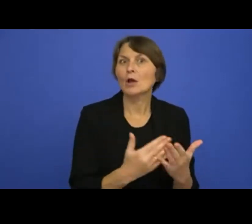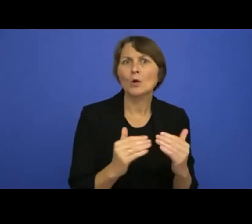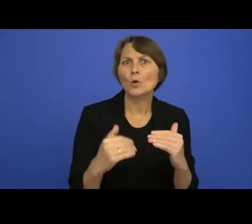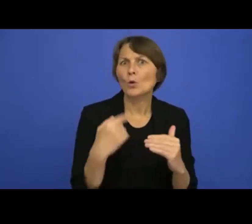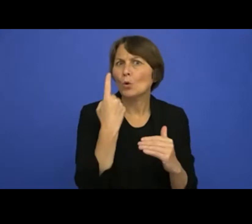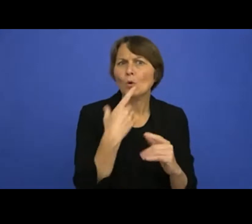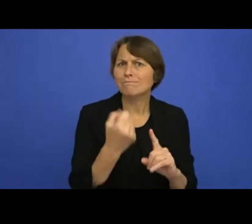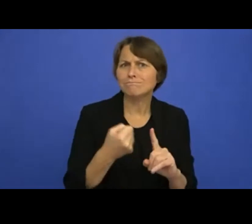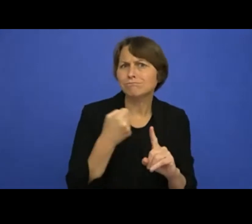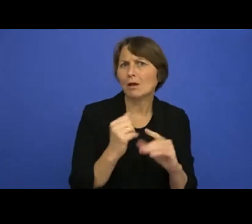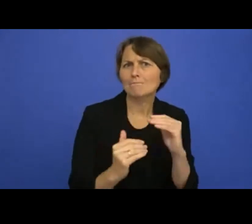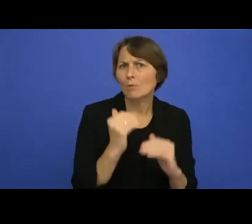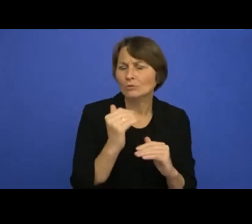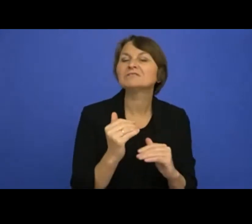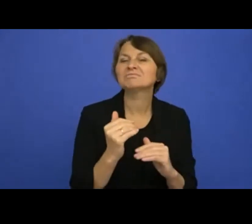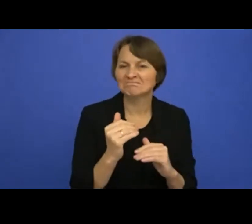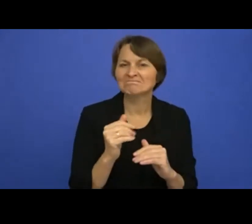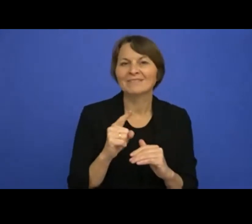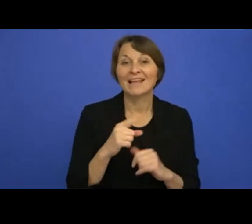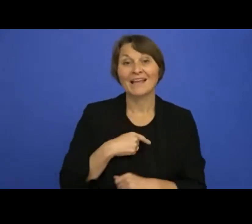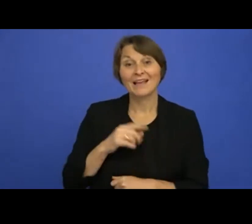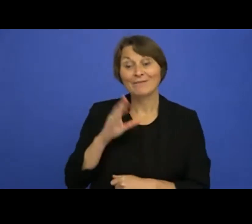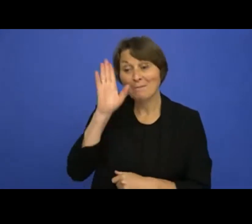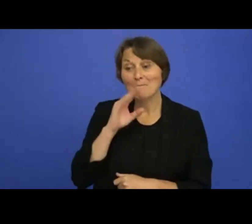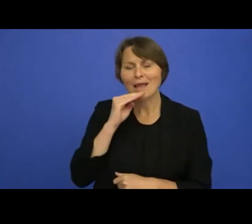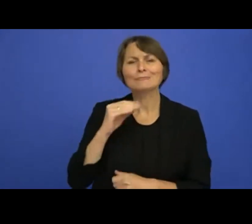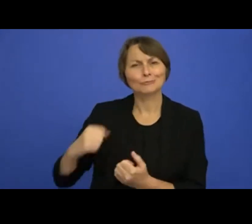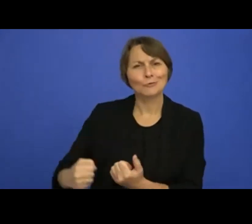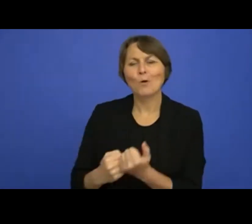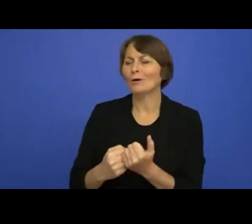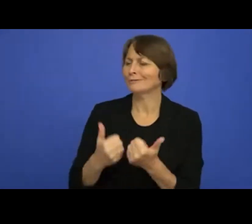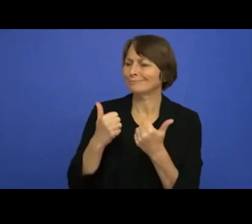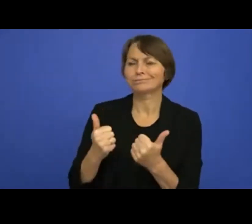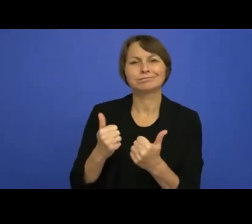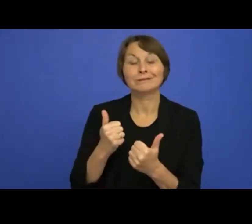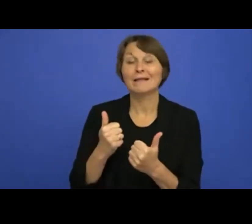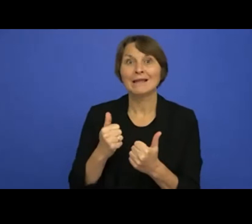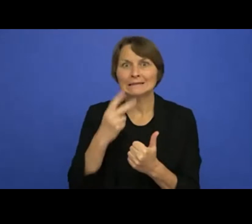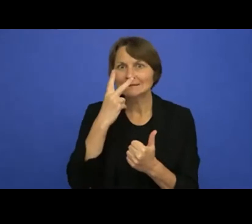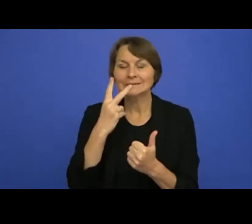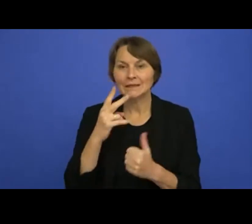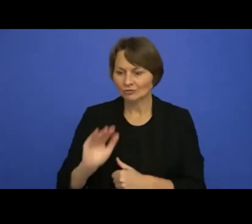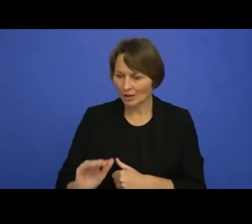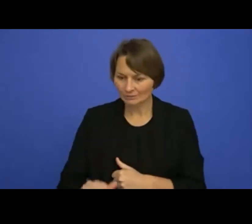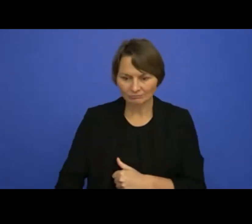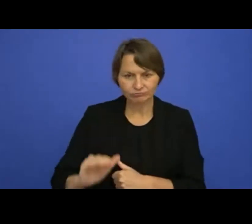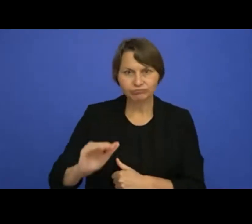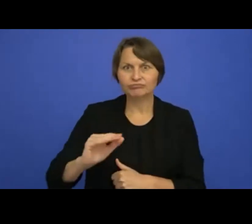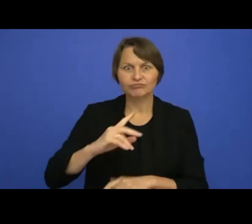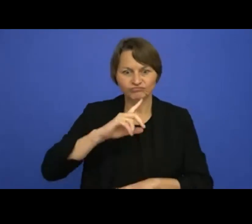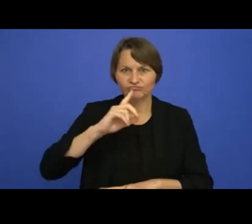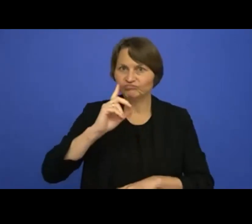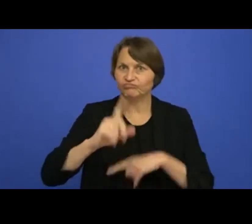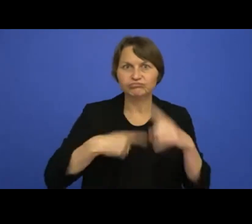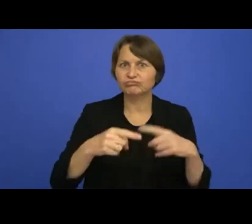mieux sont ceux qui soutiennent le rôle des parents dans le développement des